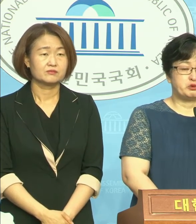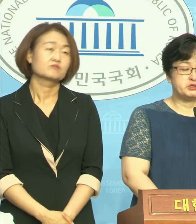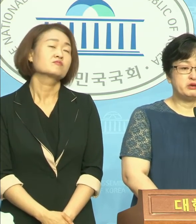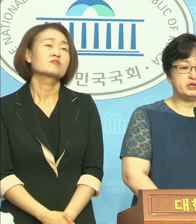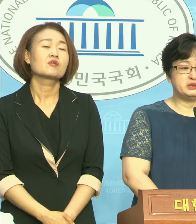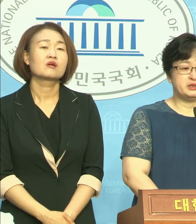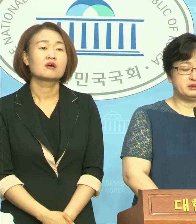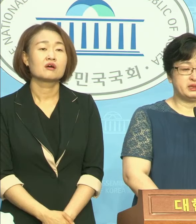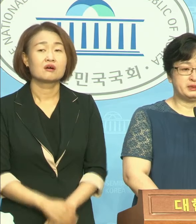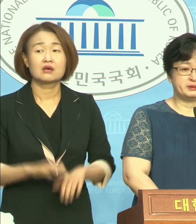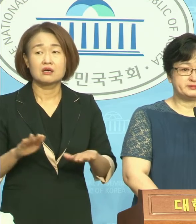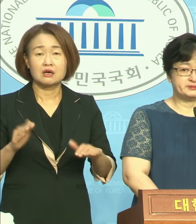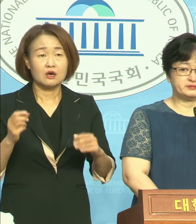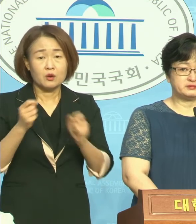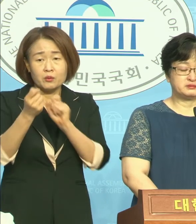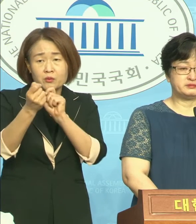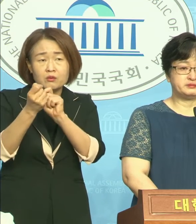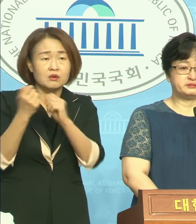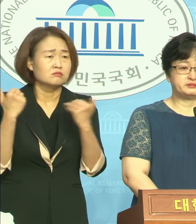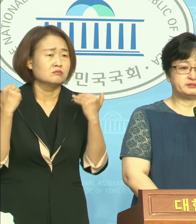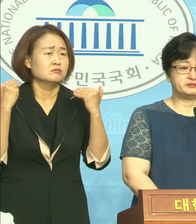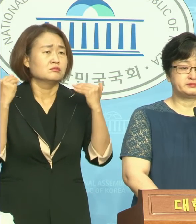이제 곧 성인이 되는데